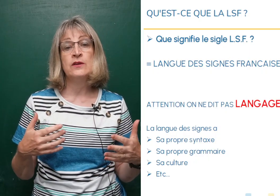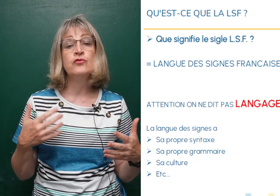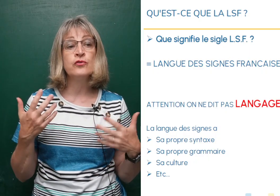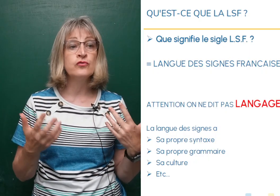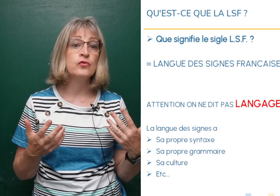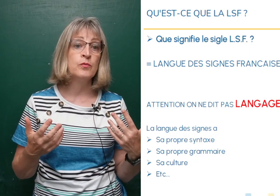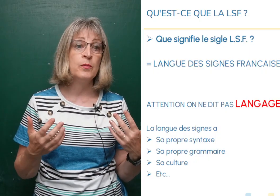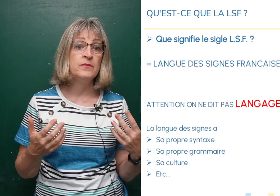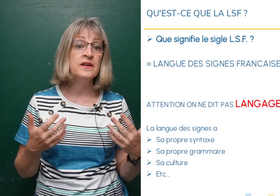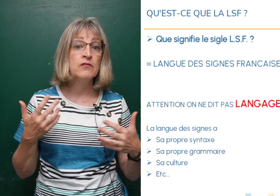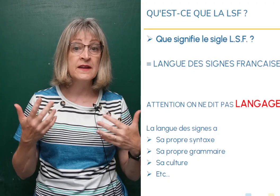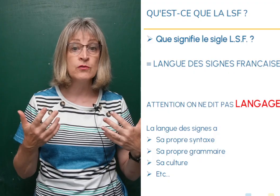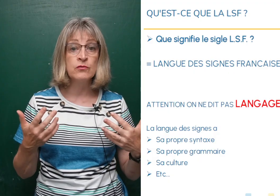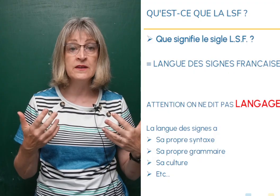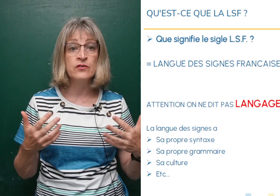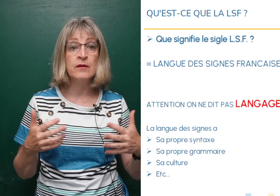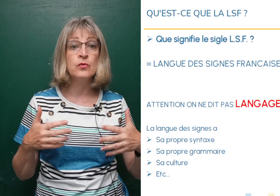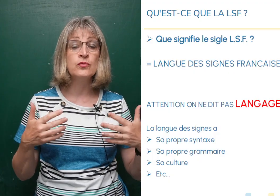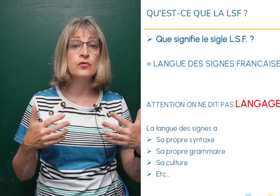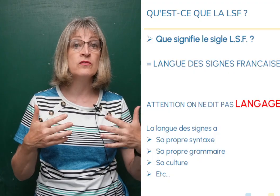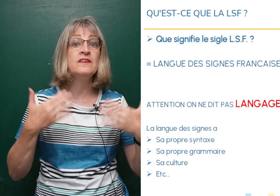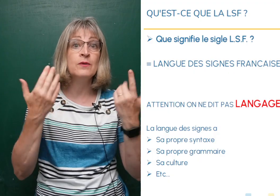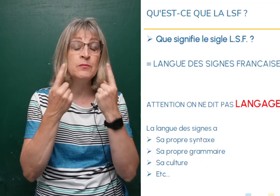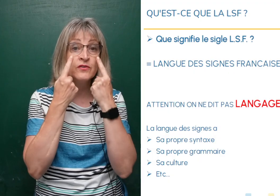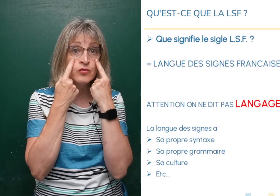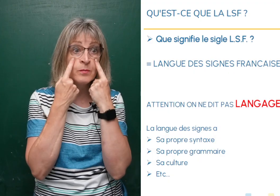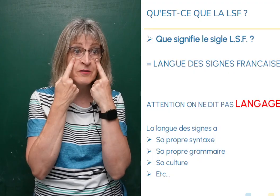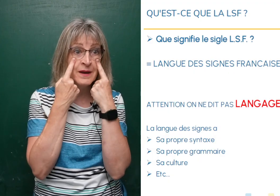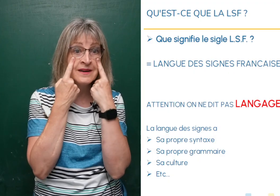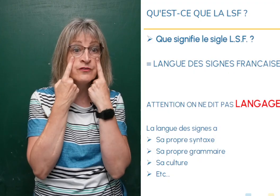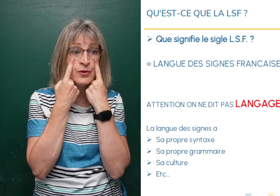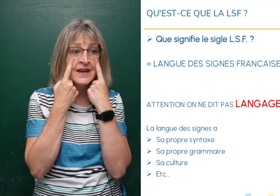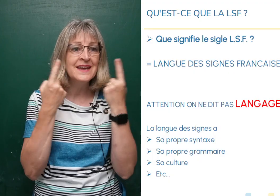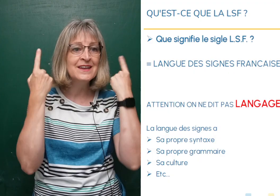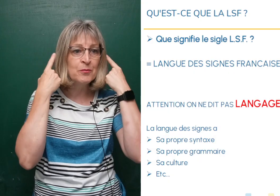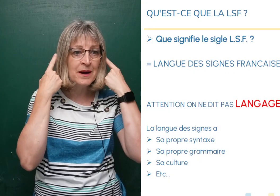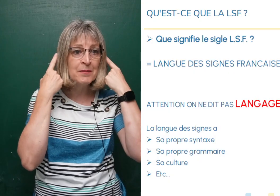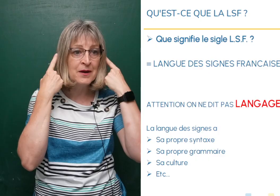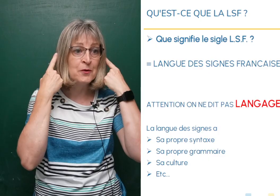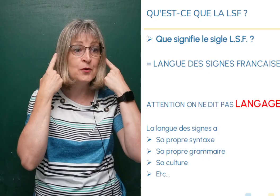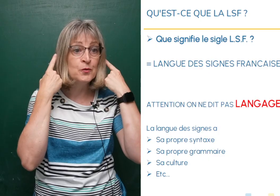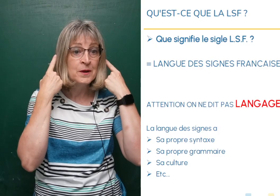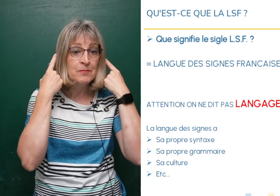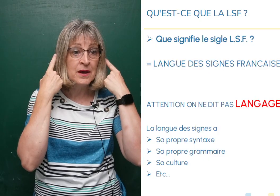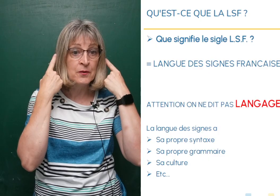culture sourde, on peut dire en fait qu'on est dans un monde donc visuel, puisque tout passe par les yeux et non pas par